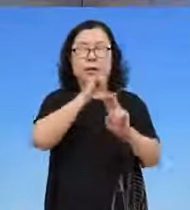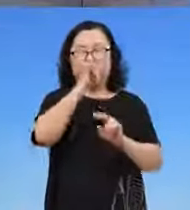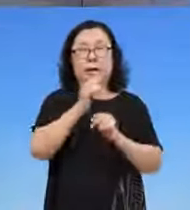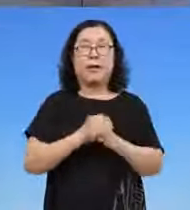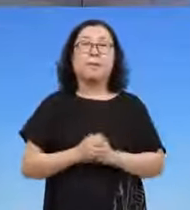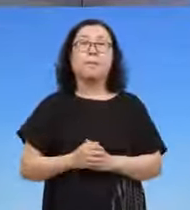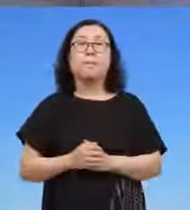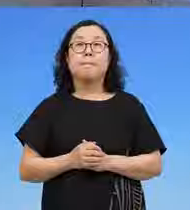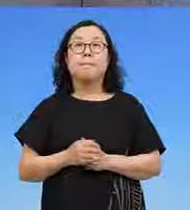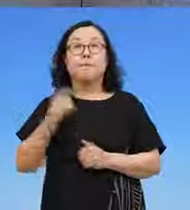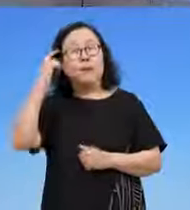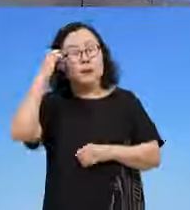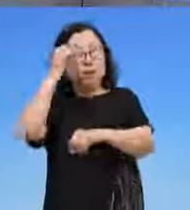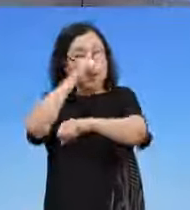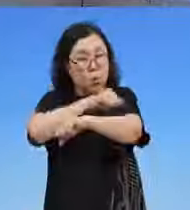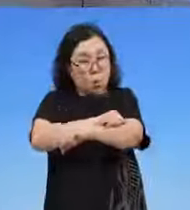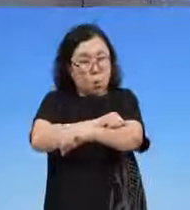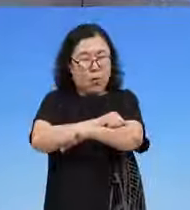아세요?